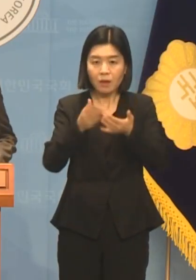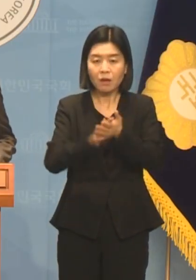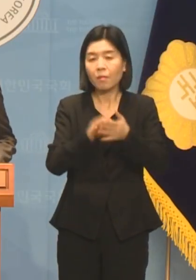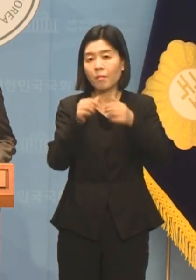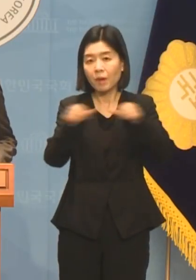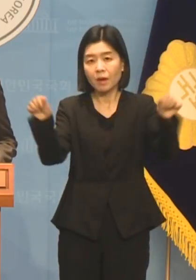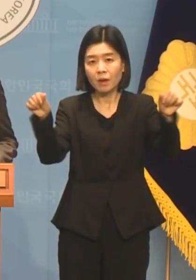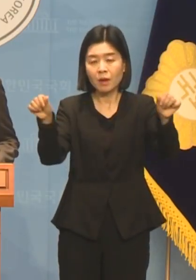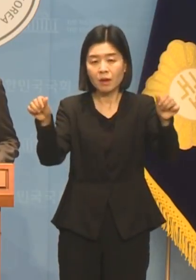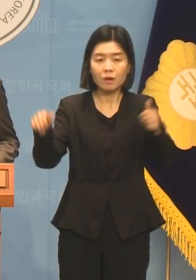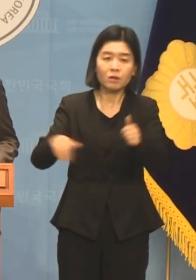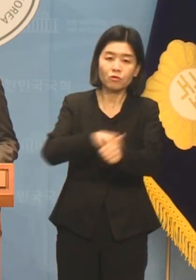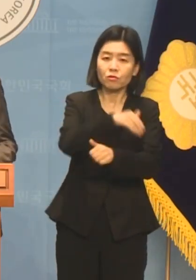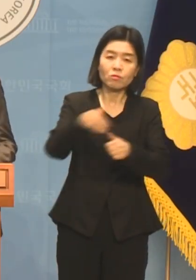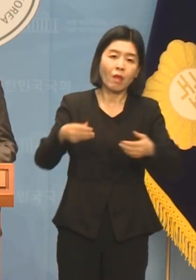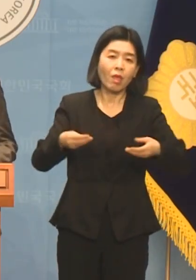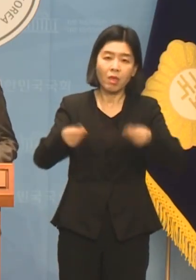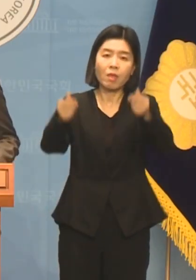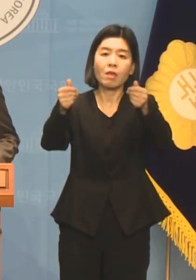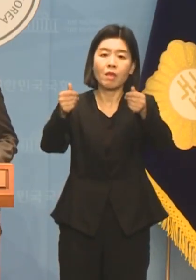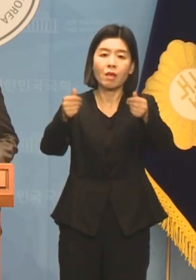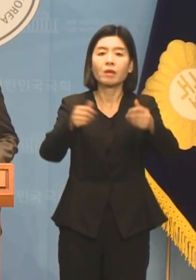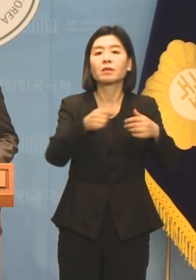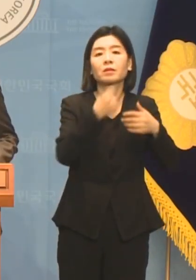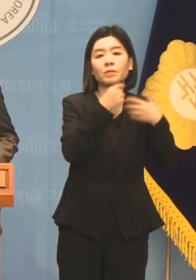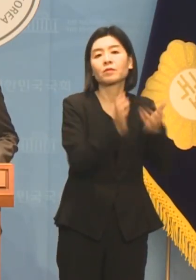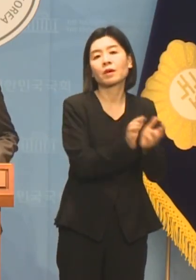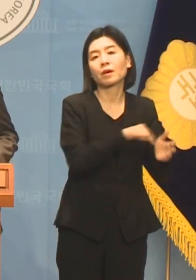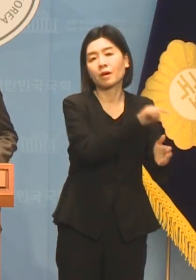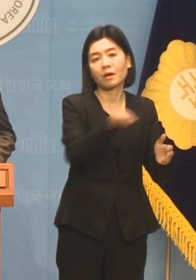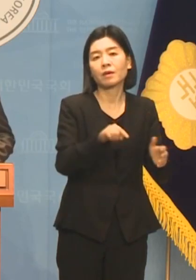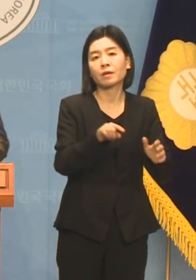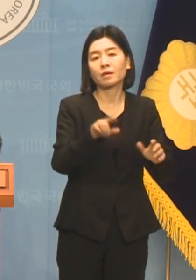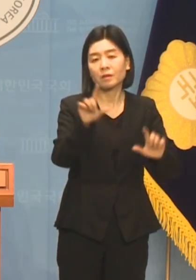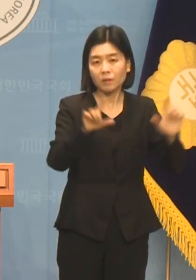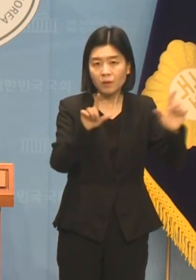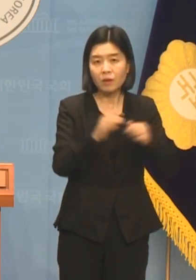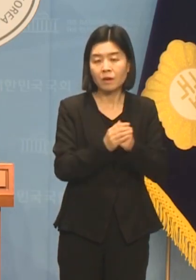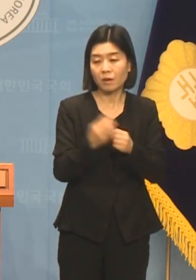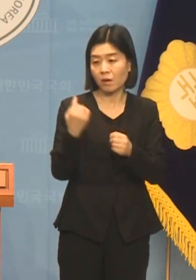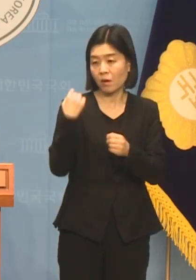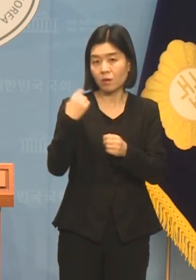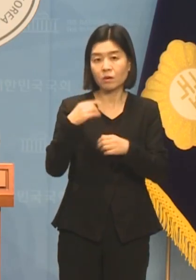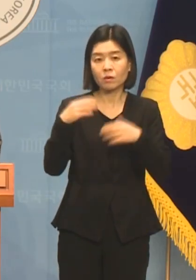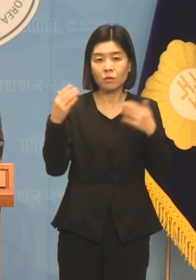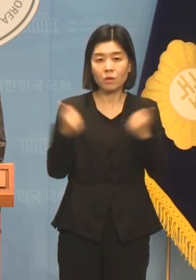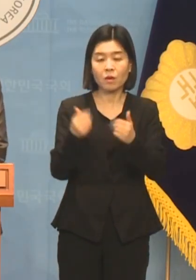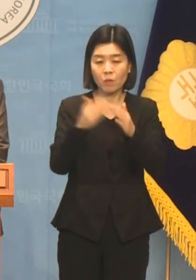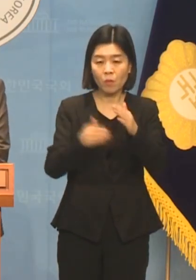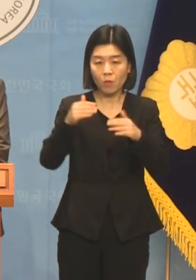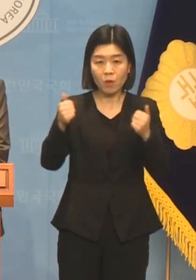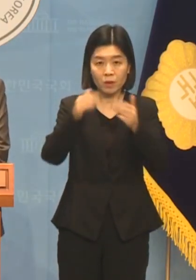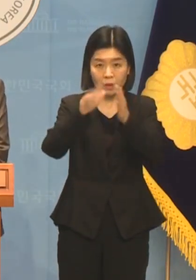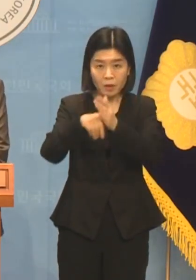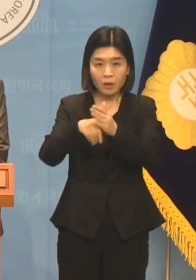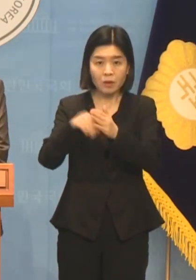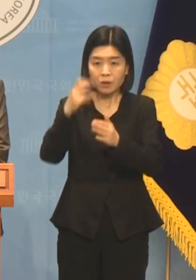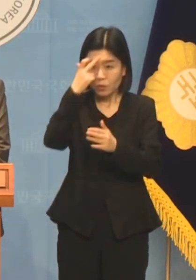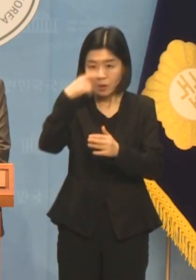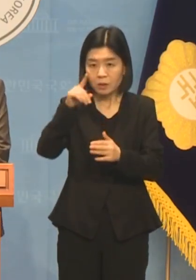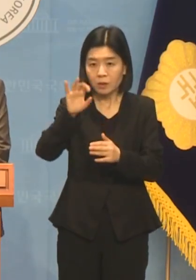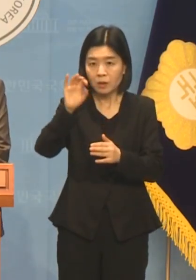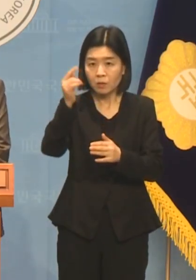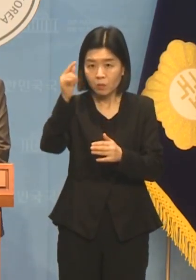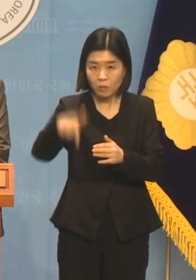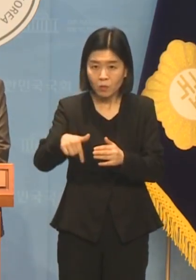주변을 초토화시키는 생태 교란당이 되어버렸습니다. 어제 국회 본회의에서도 최상목 경제부총리에 대한